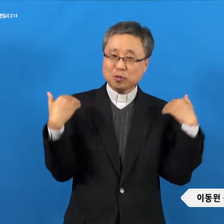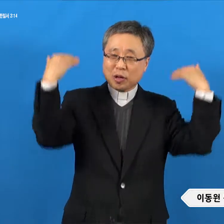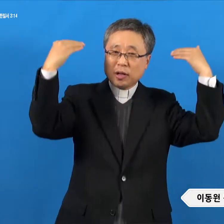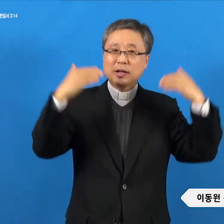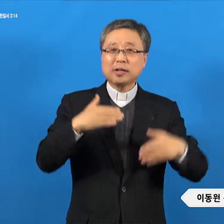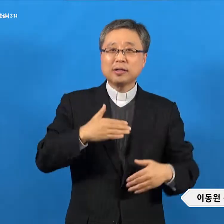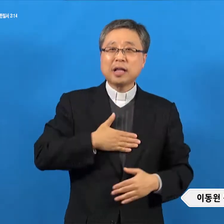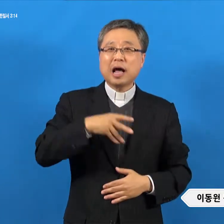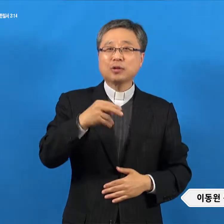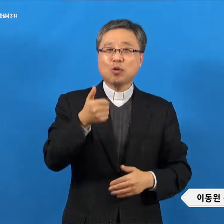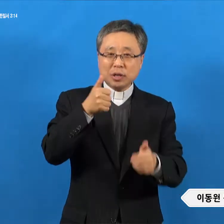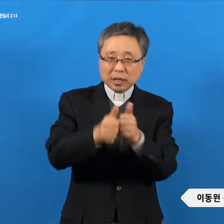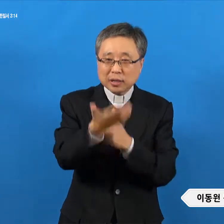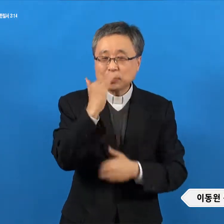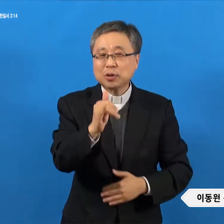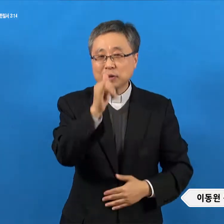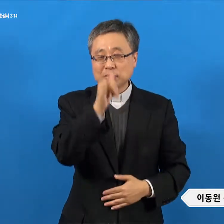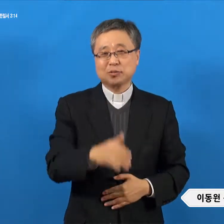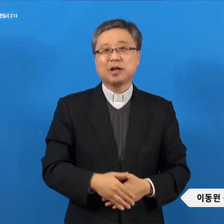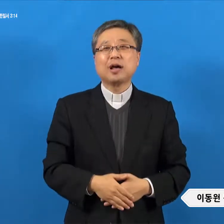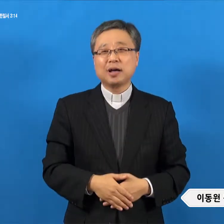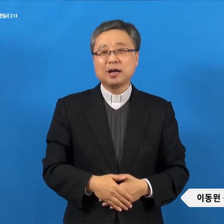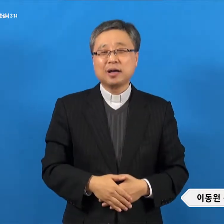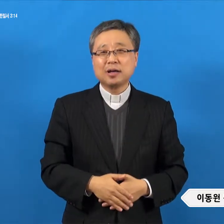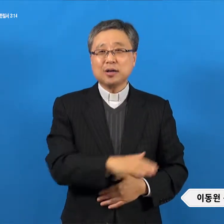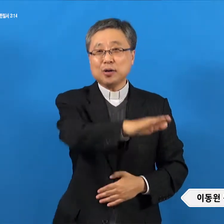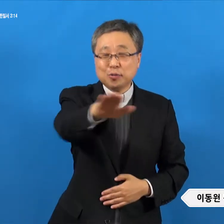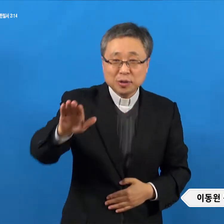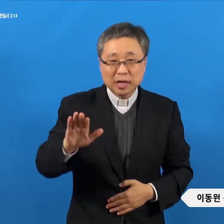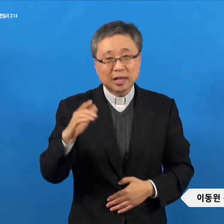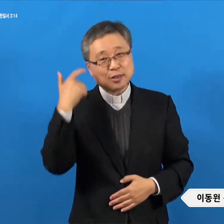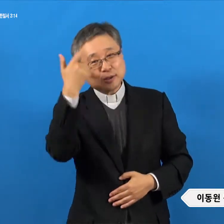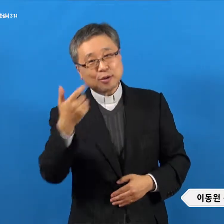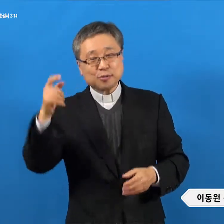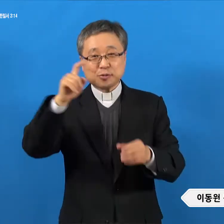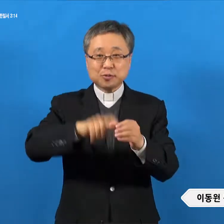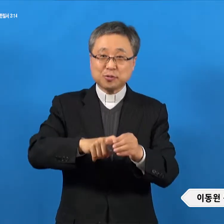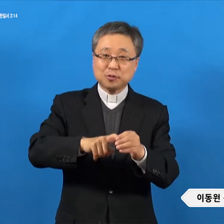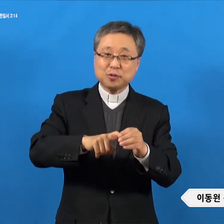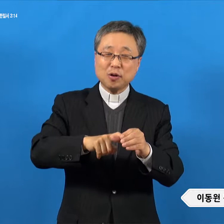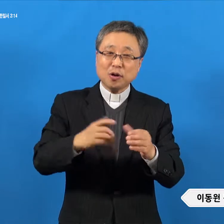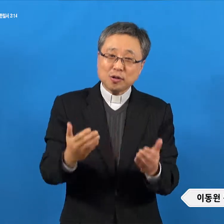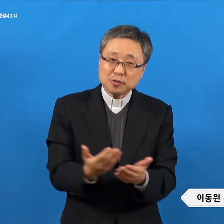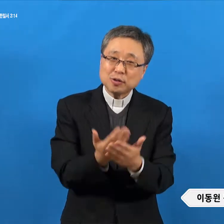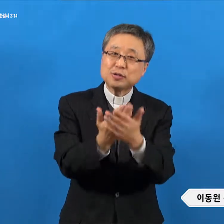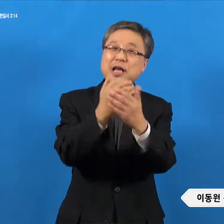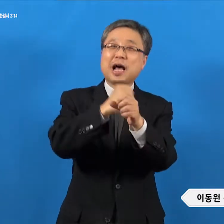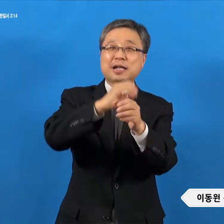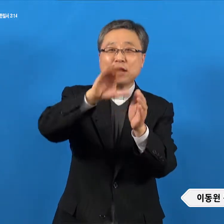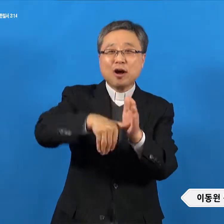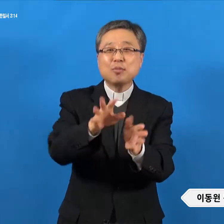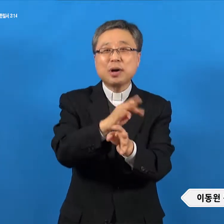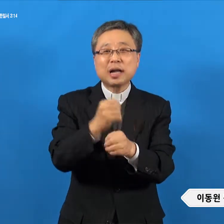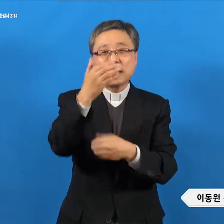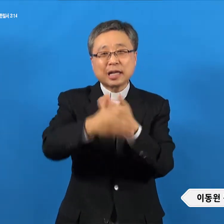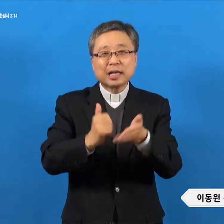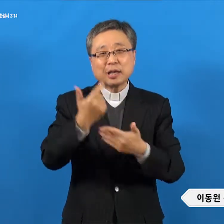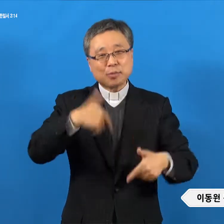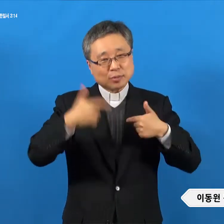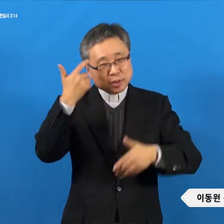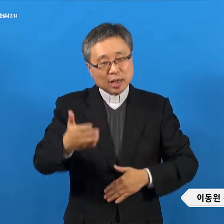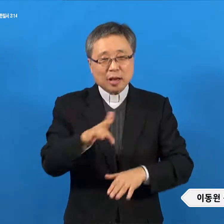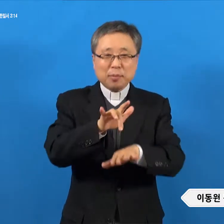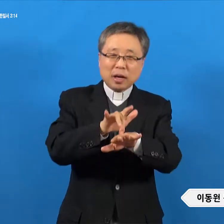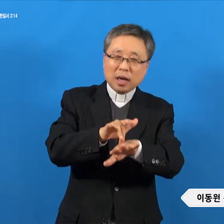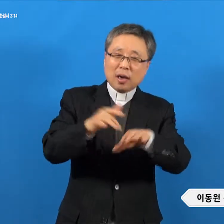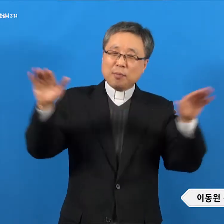수가 있구나. 자, 우리가 영적으로 성숙할 때 하나님께서 얼마나 기뻐하시겠어요. 이제는 사탄에게 밤낮